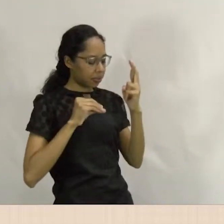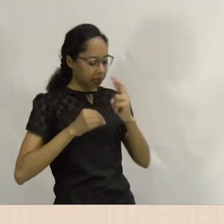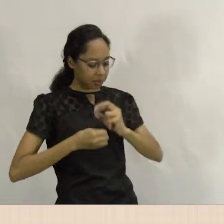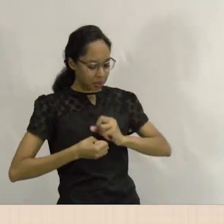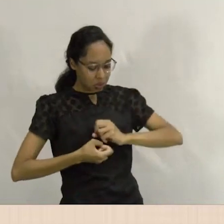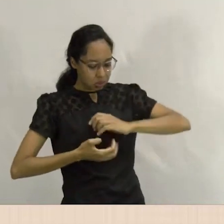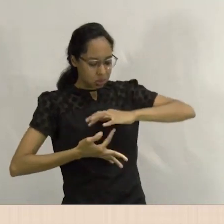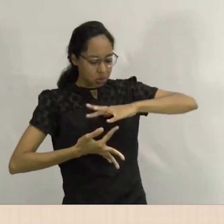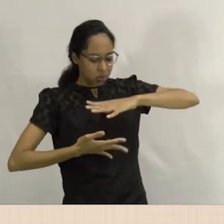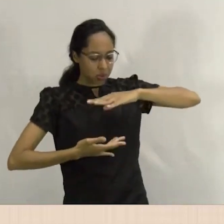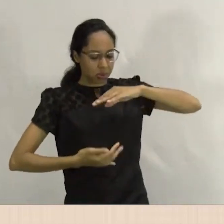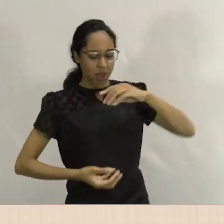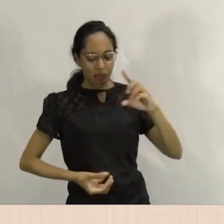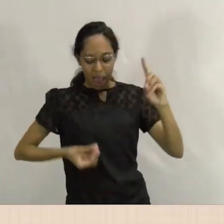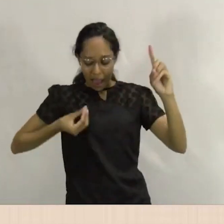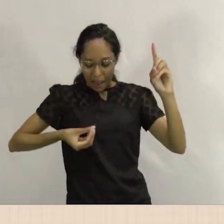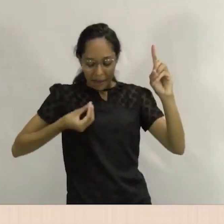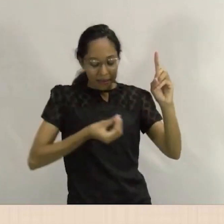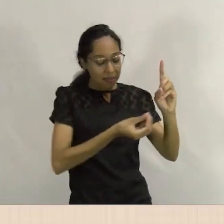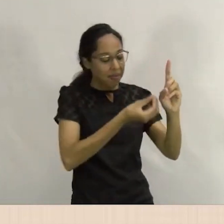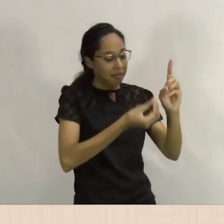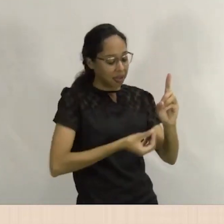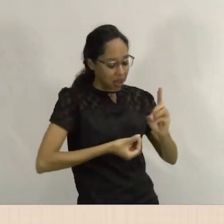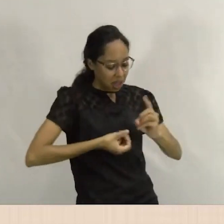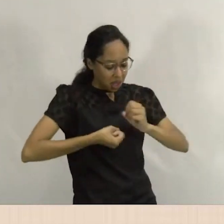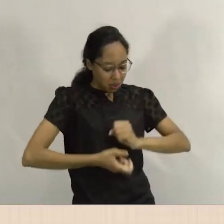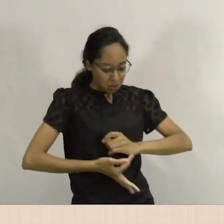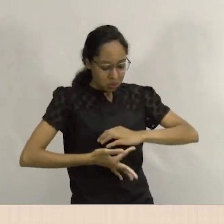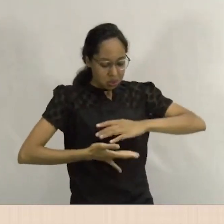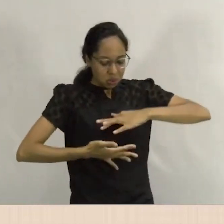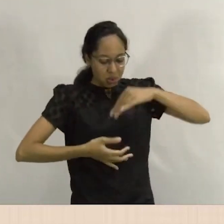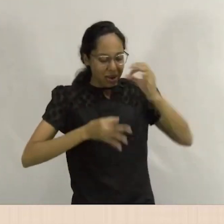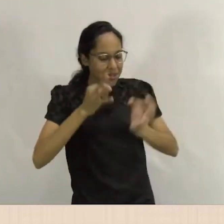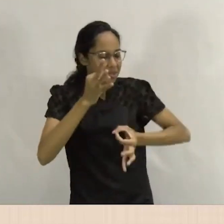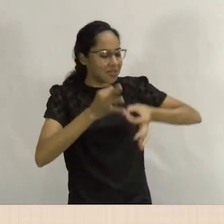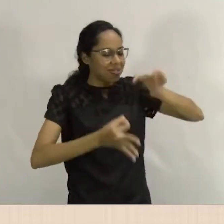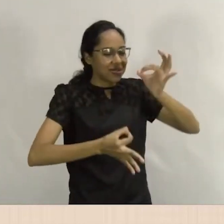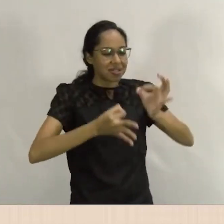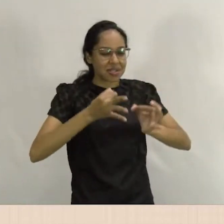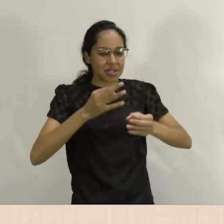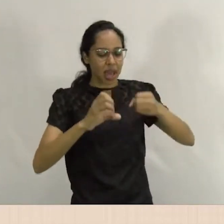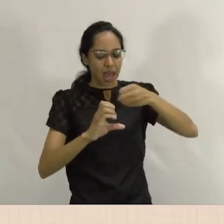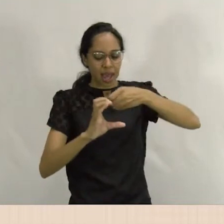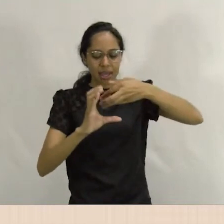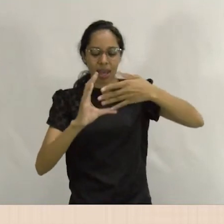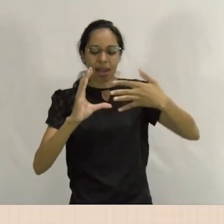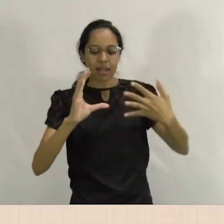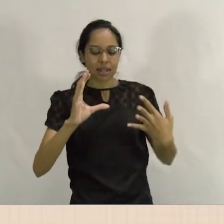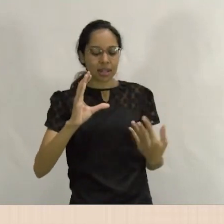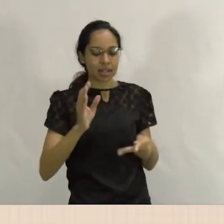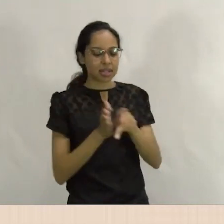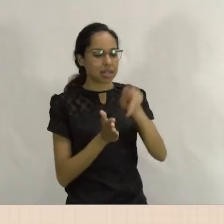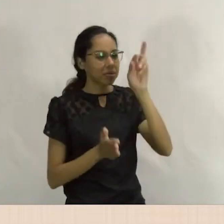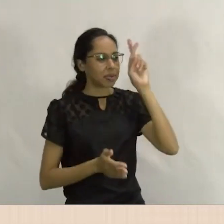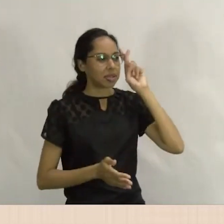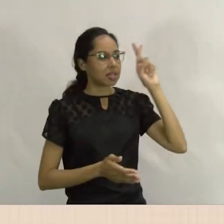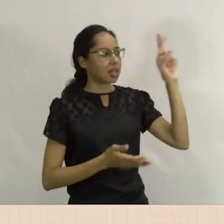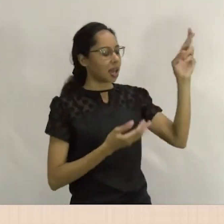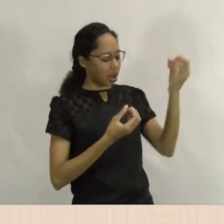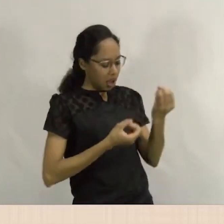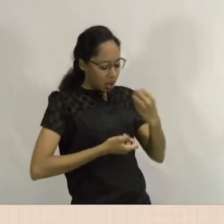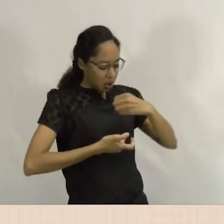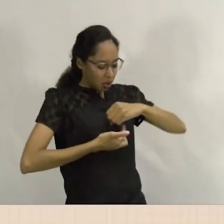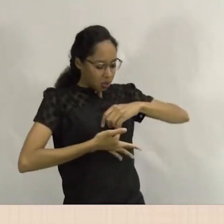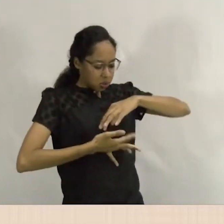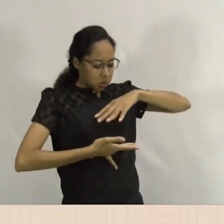de Deus, com a natureza de Deus, com a justiça de Deus, com a santidade de Deus, com a